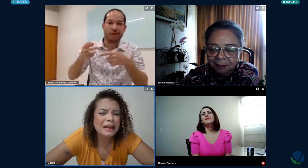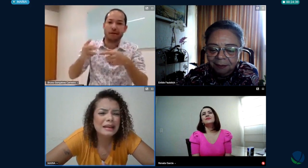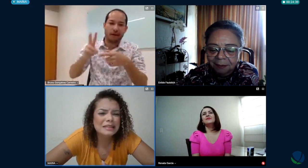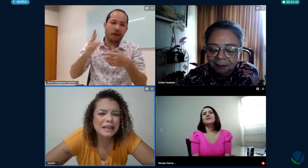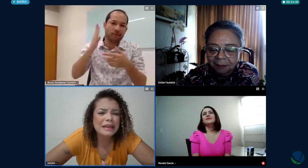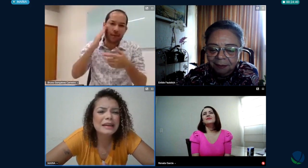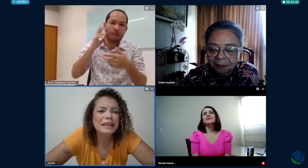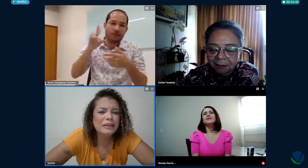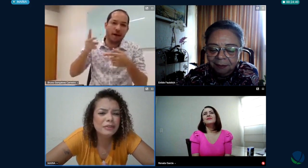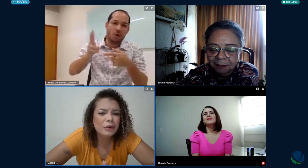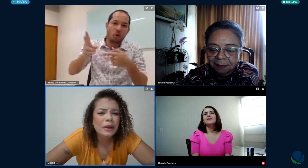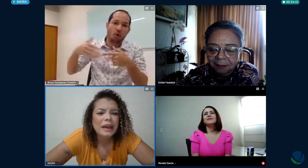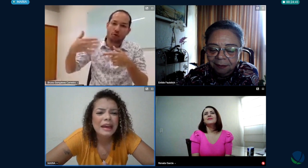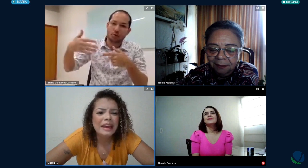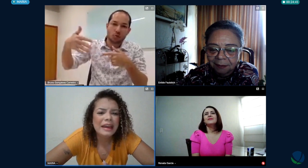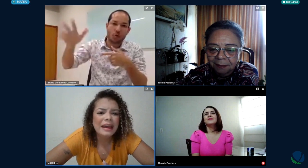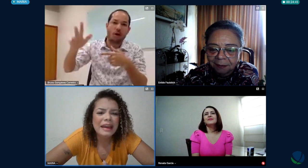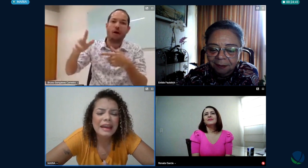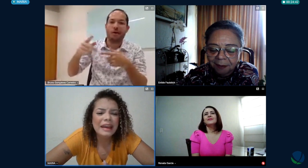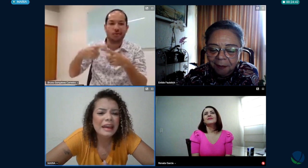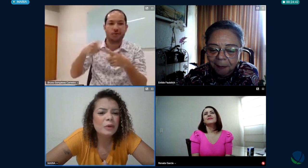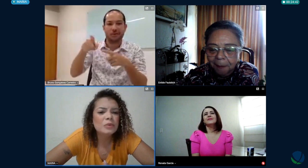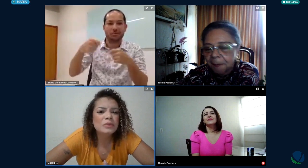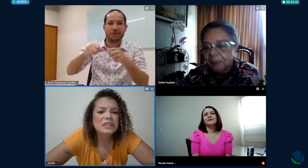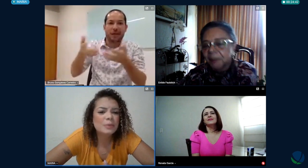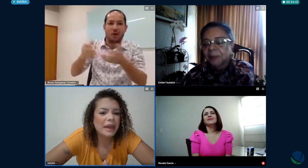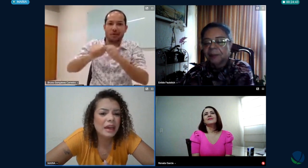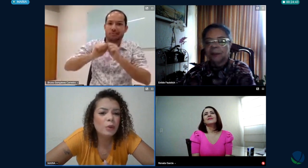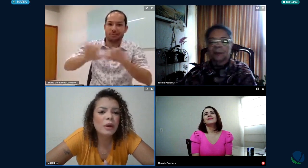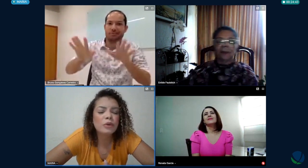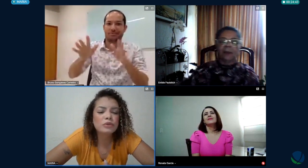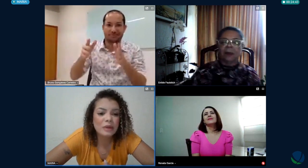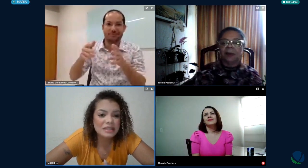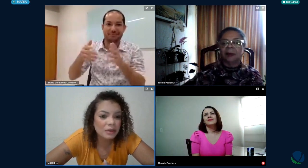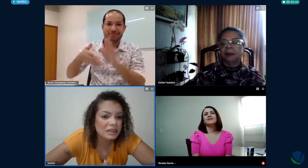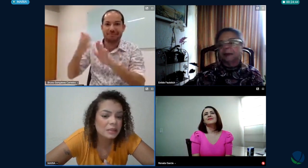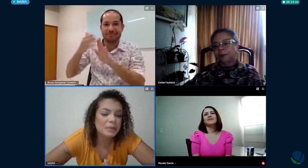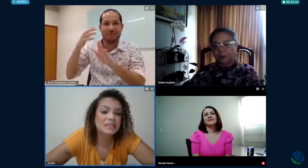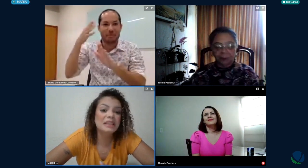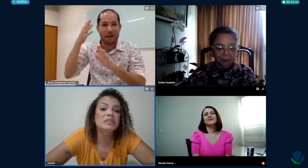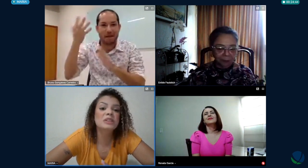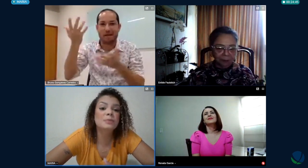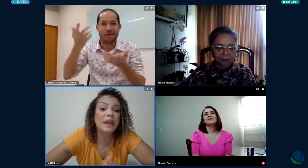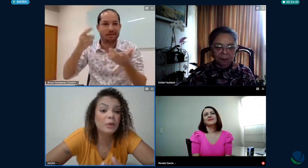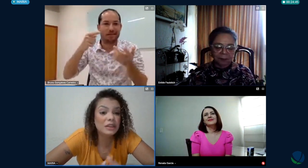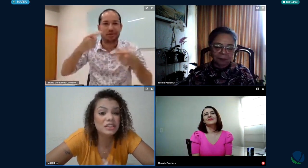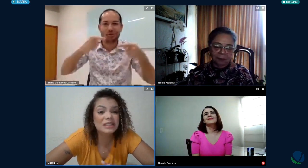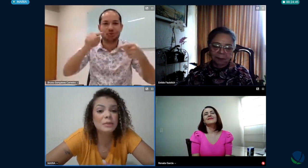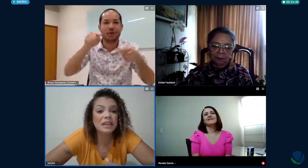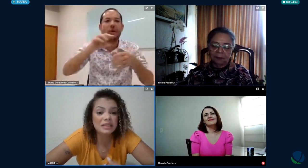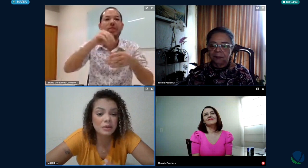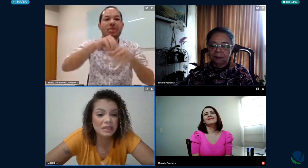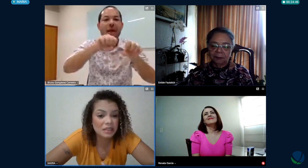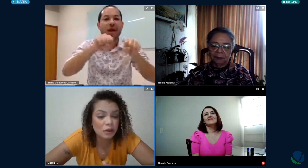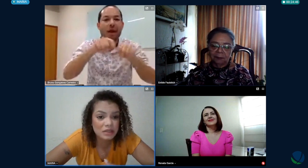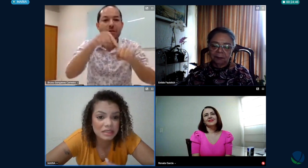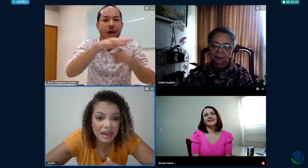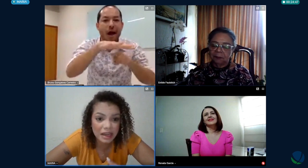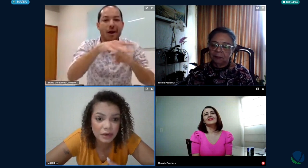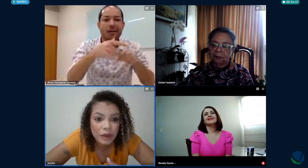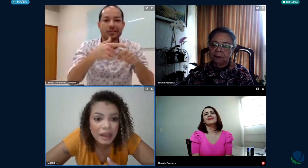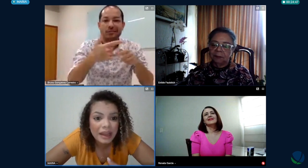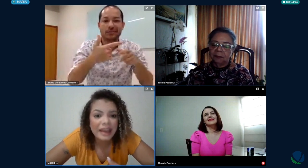texto está incrível. Eu espero uma continuação dessa pesquisa, espero a disseminação